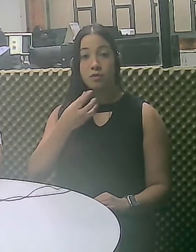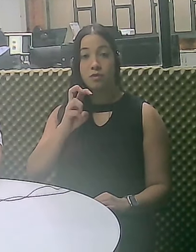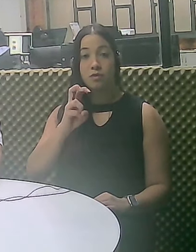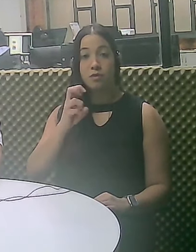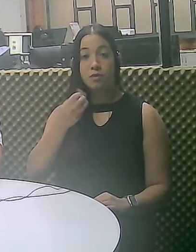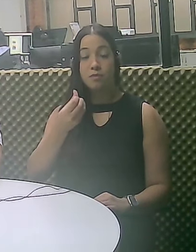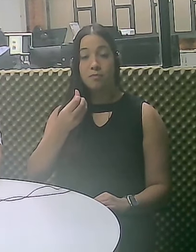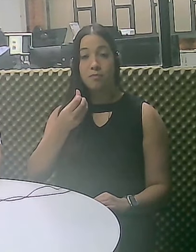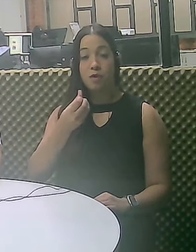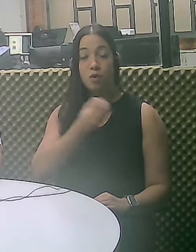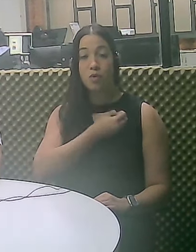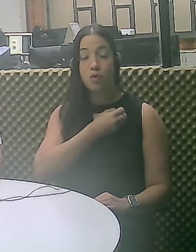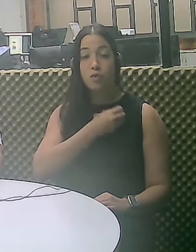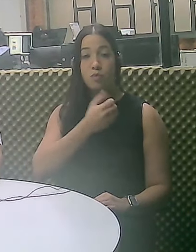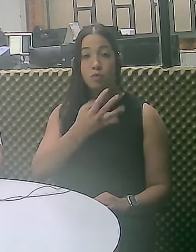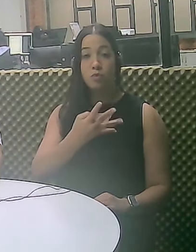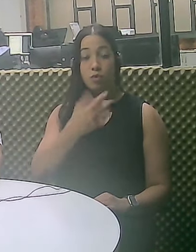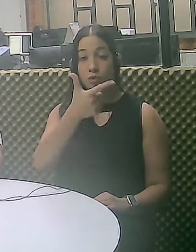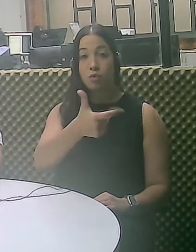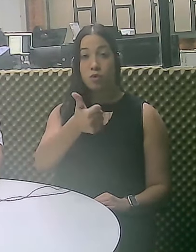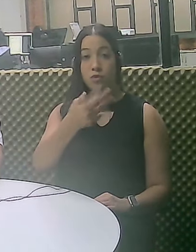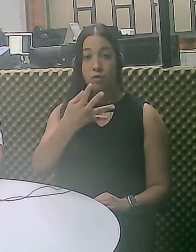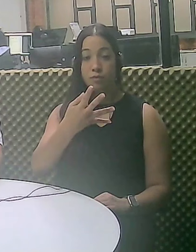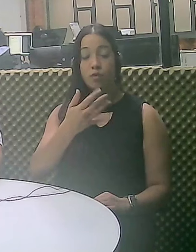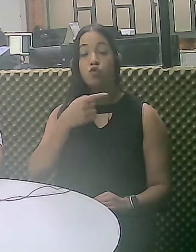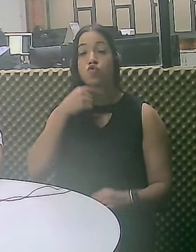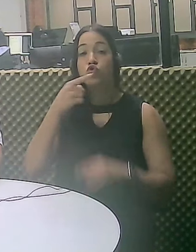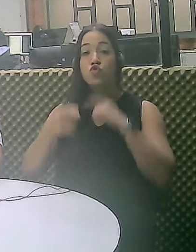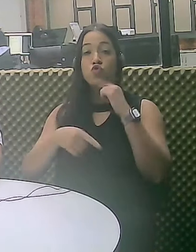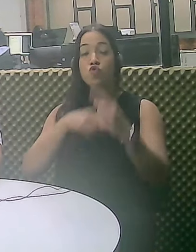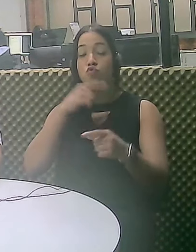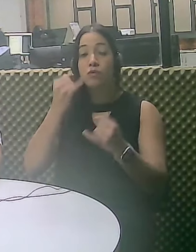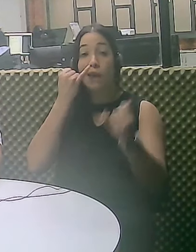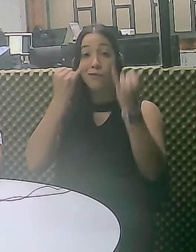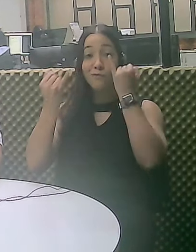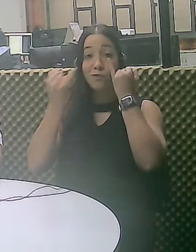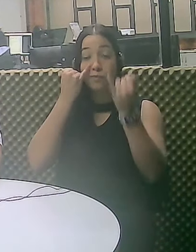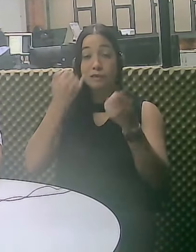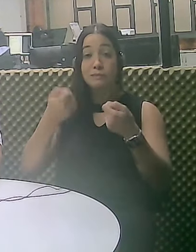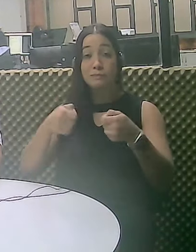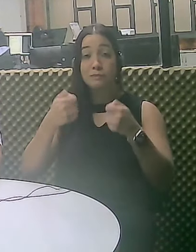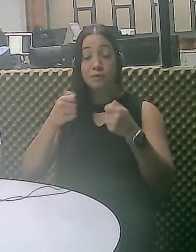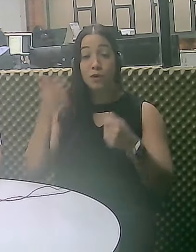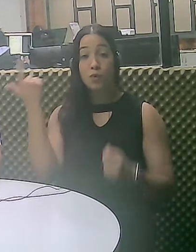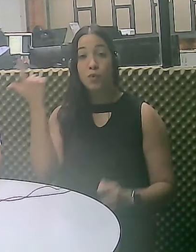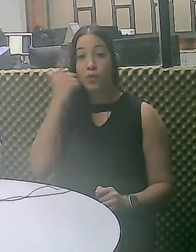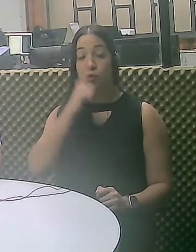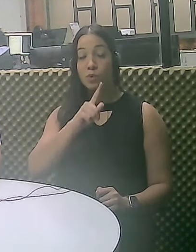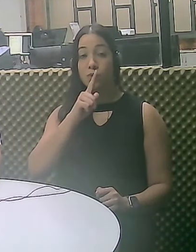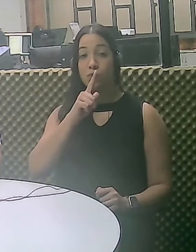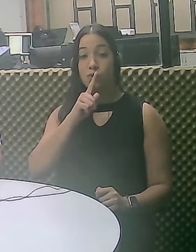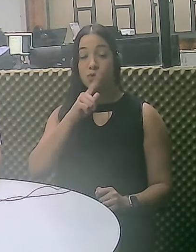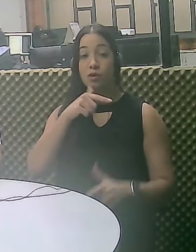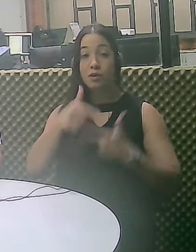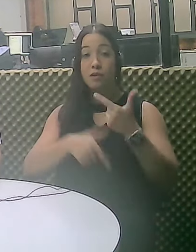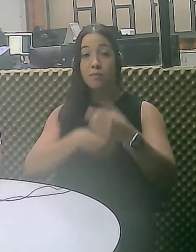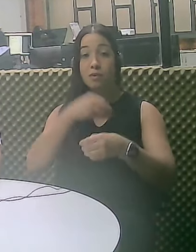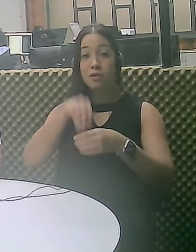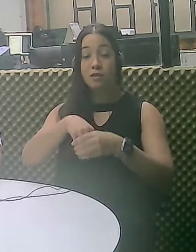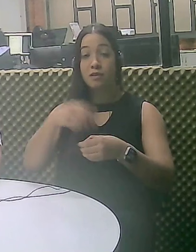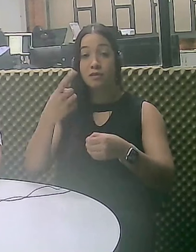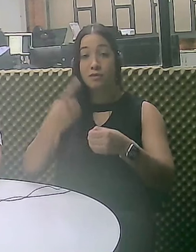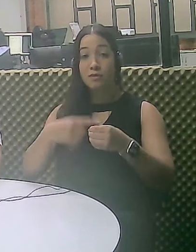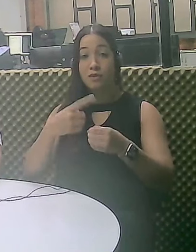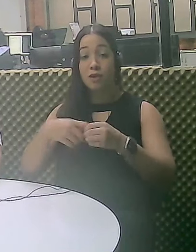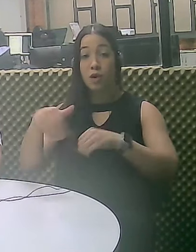34-3212-5356, ramal 214. Quaisquer dúvidas ou informações podem ser obtidas junto à Divisão de Serviços Urbanos